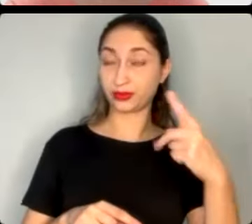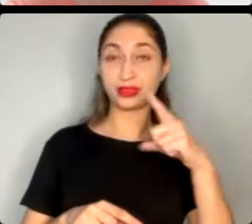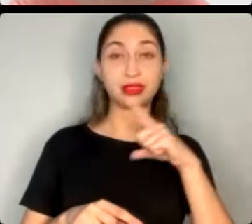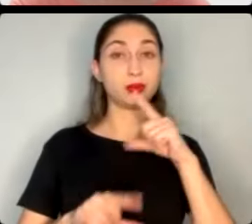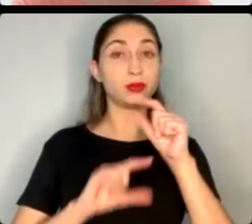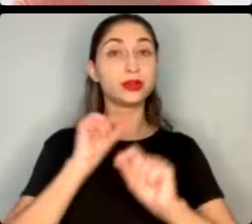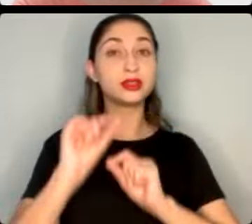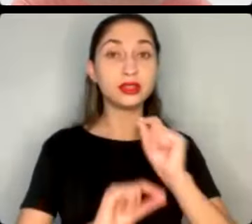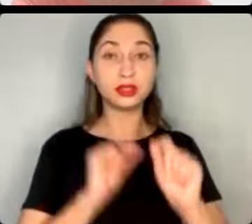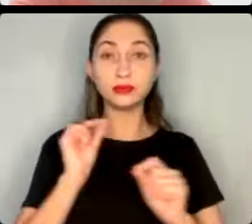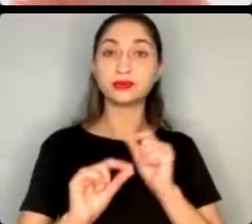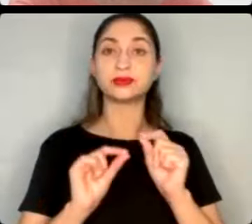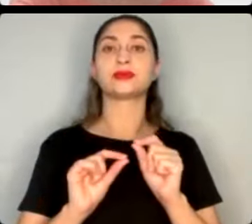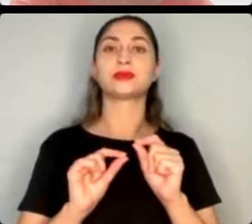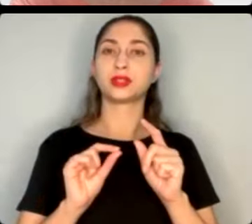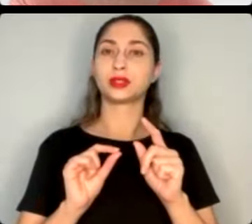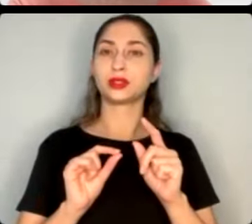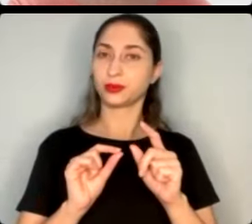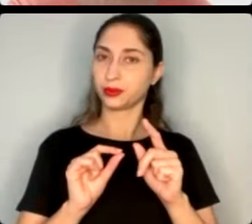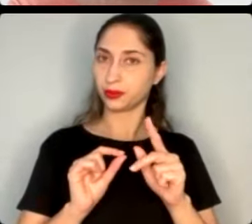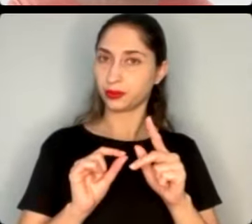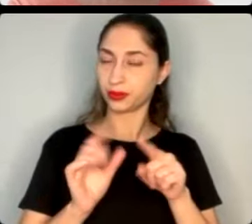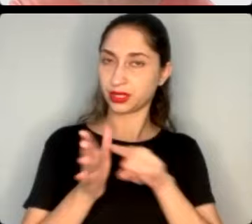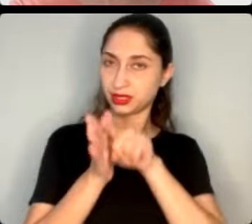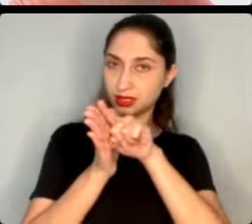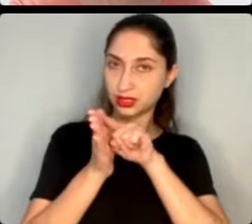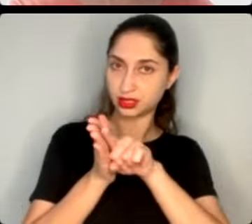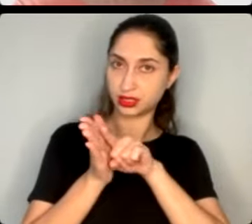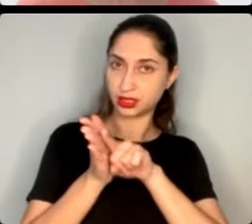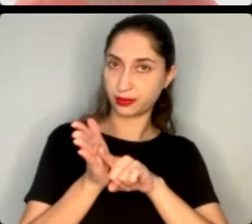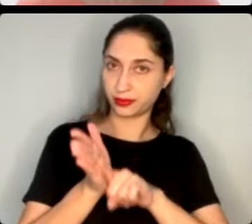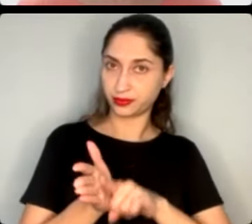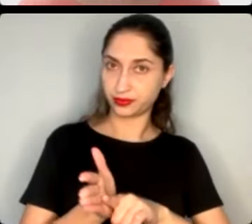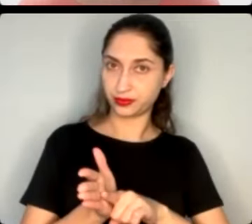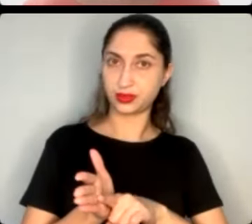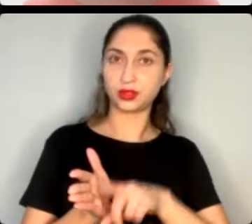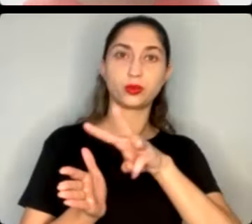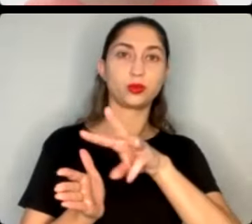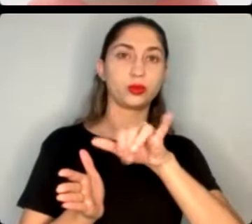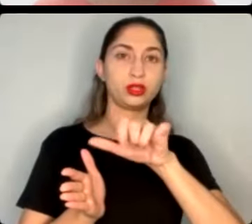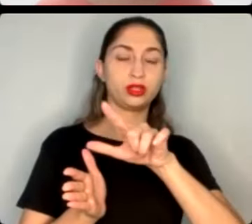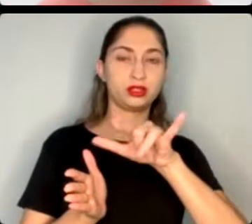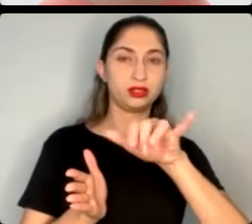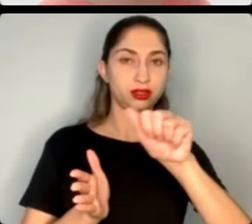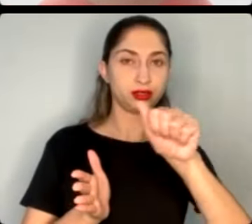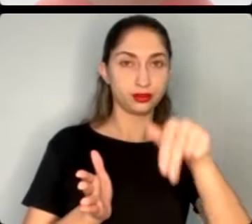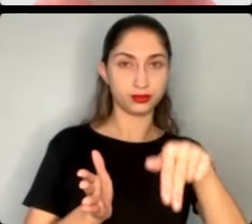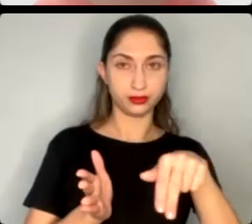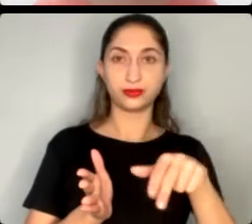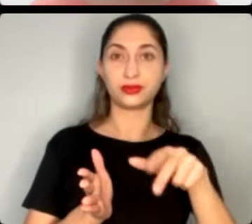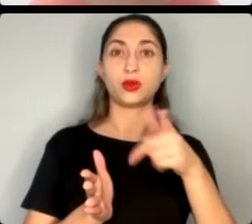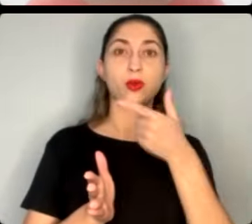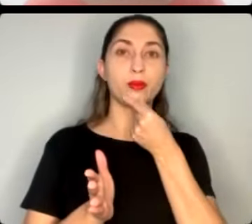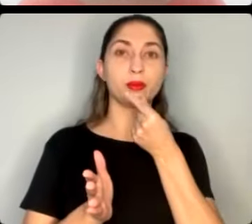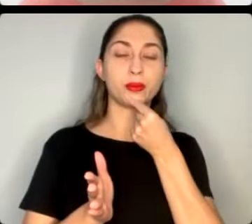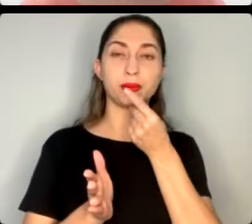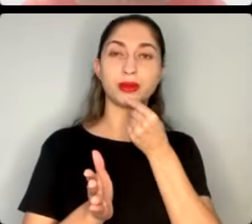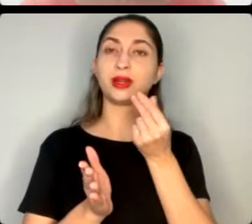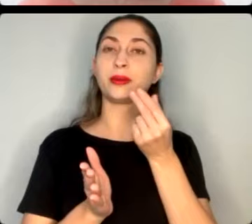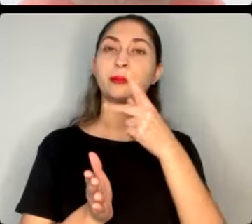tipos constitucionais, uma pesquisa de William Sheldon, um psiquiatra